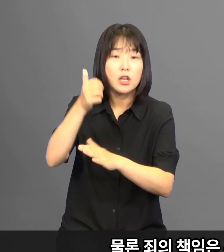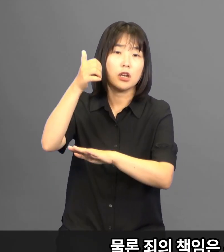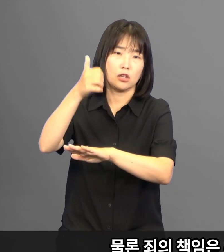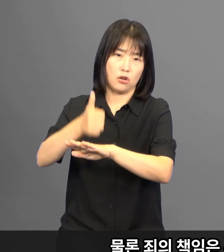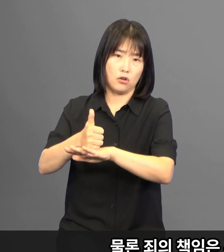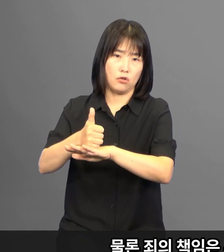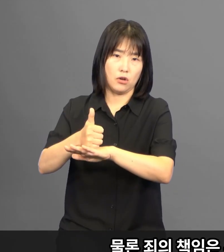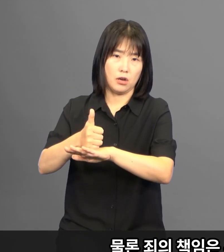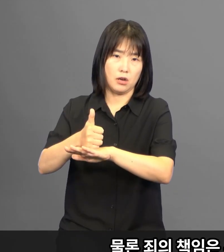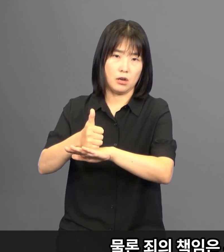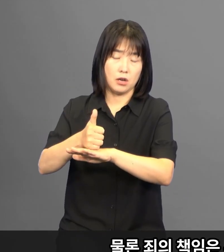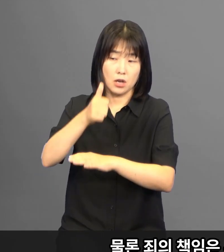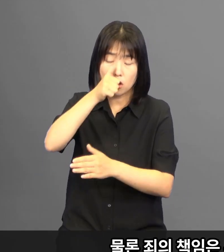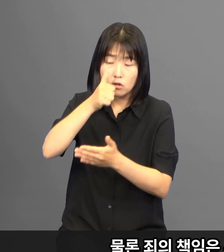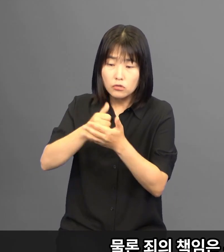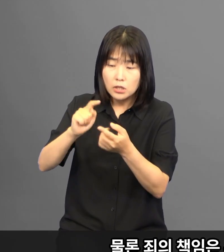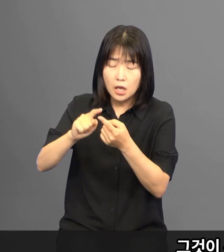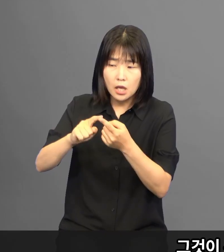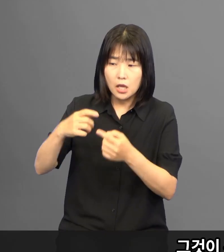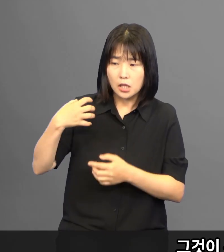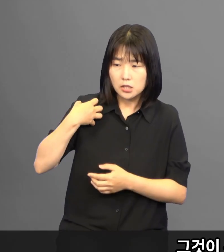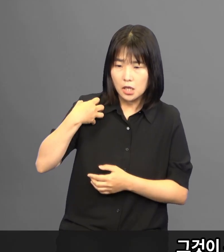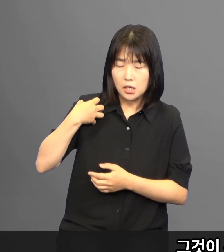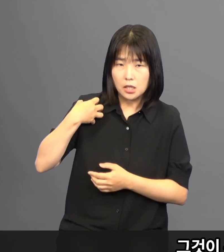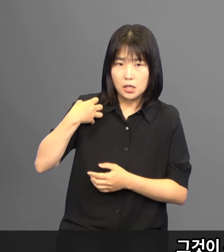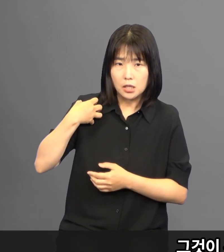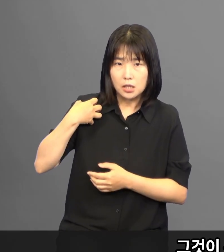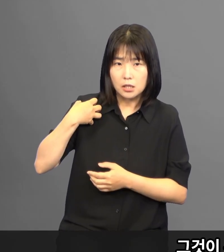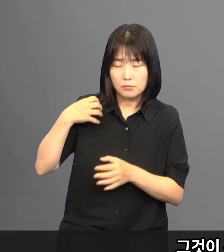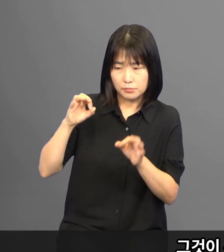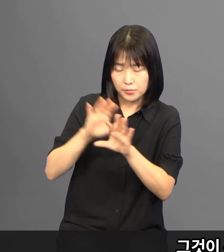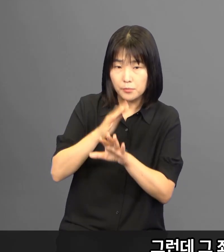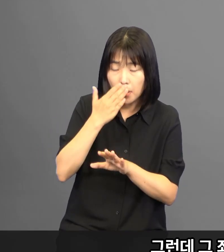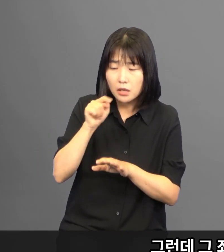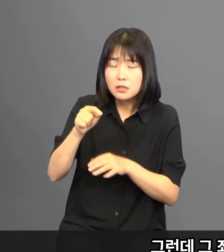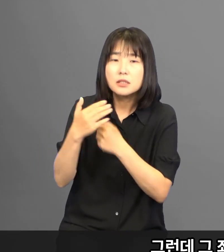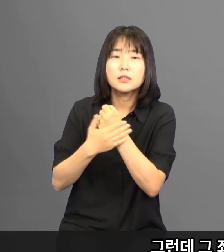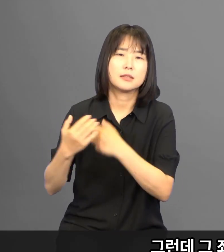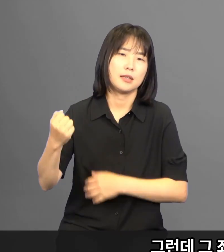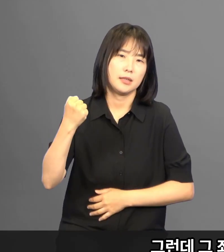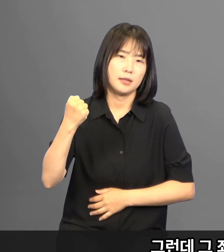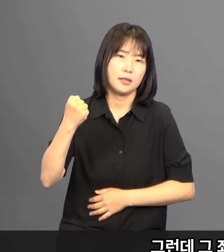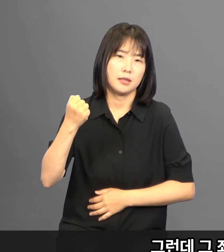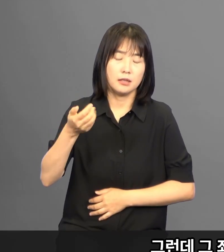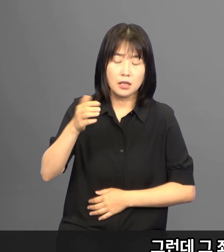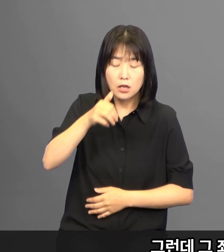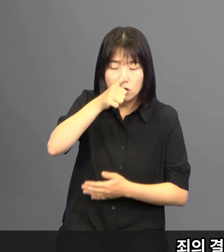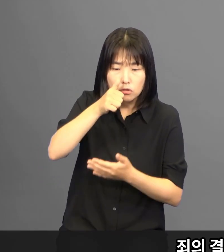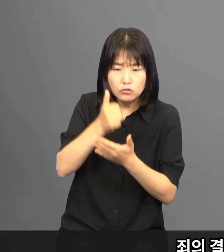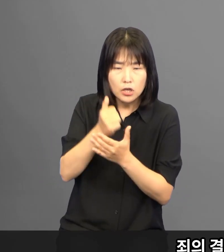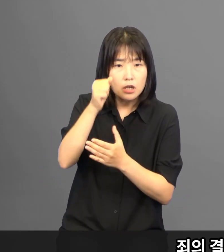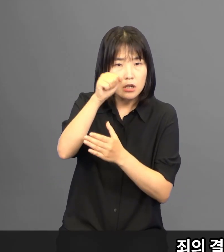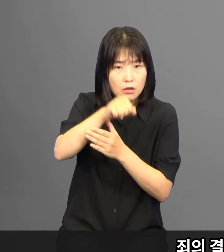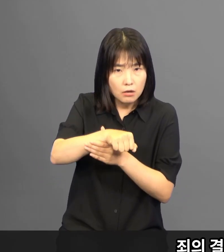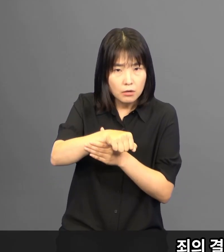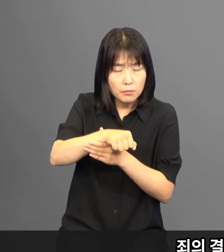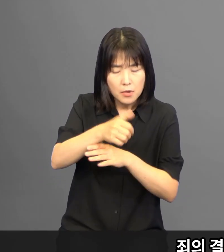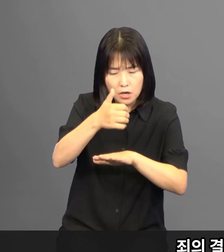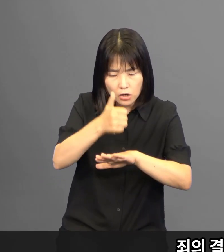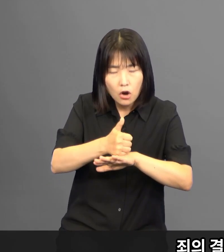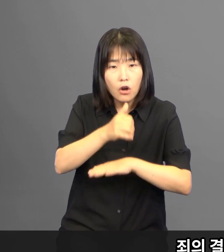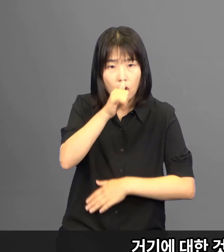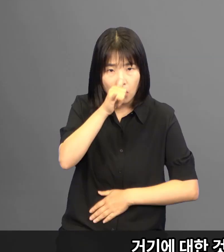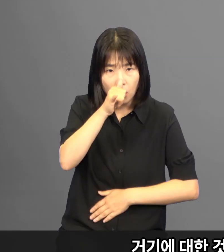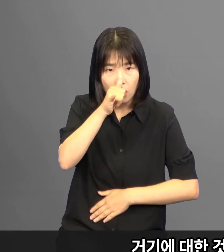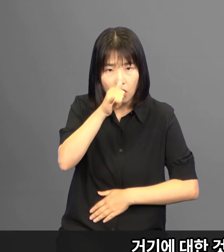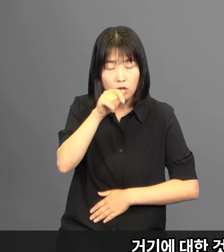물론 죄의 책임은 우리가 면할 수 있습니다. 그것이 은혜의 힘이죠. 그런데 그 죄의 열매가 있어요. 죄의 결과가